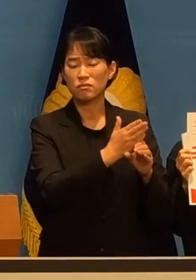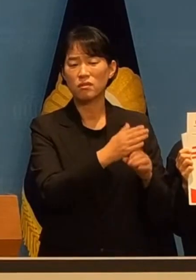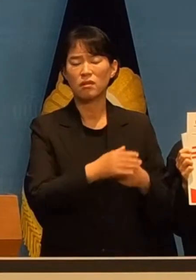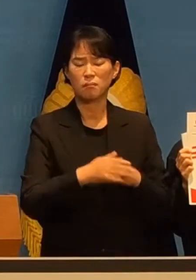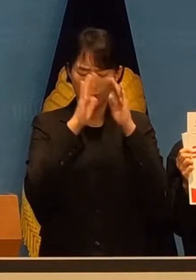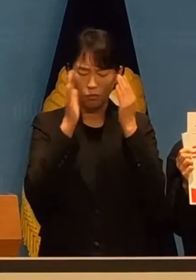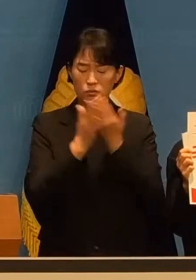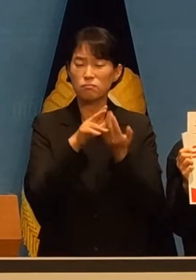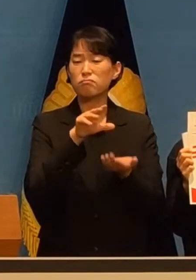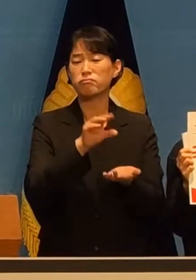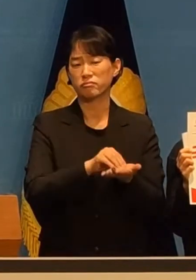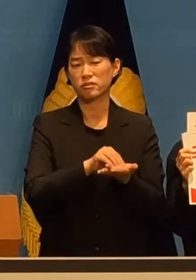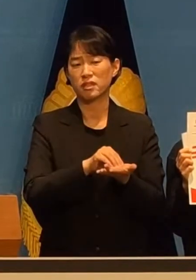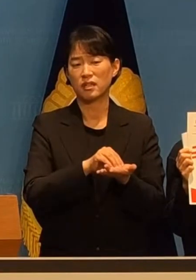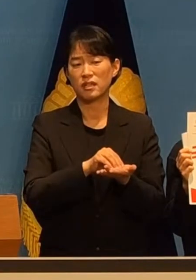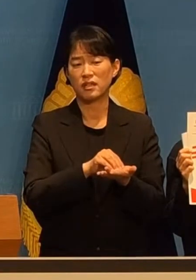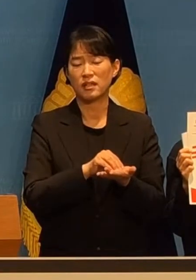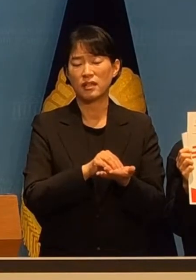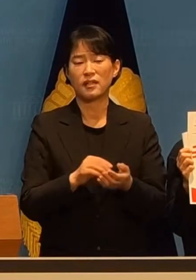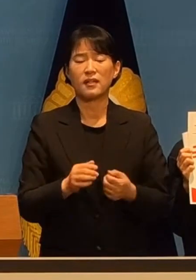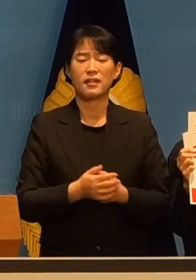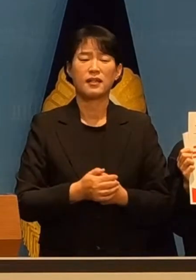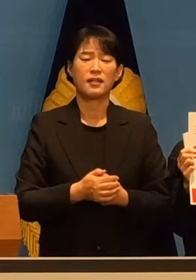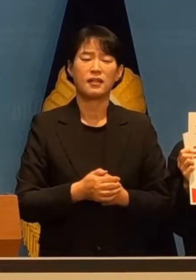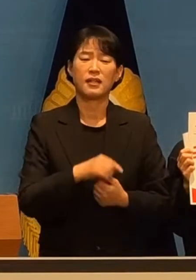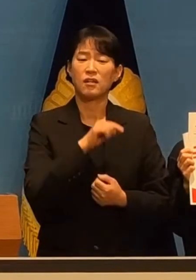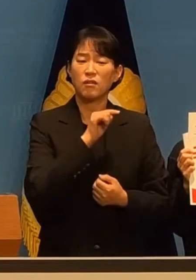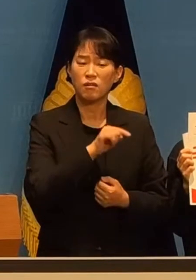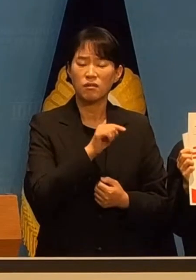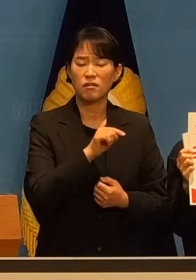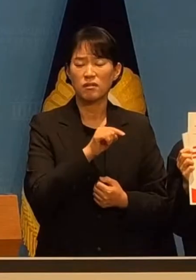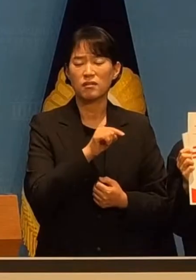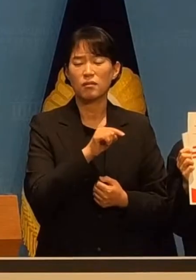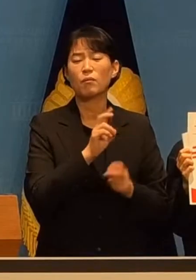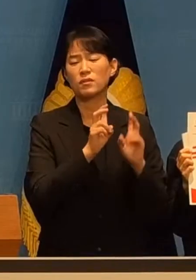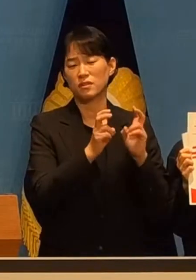모든 문제의 플랫폼 쿠팡이 되고 있는 것입니다.